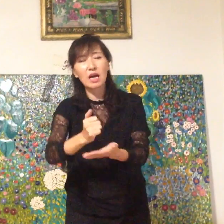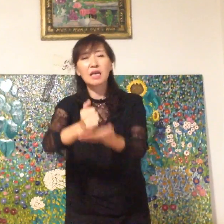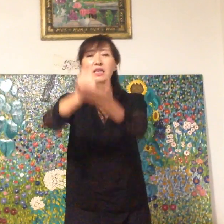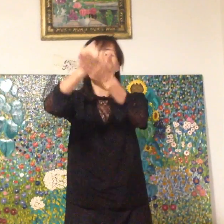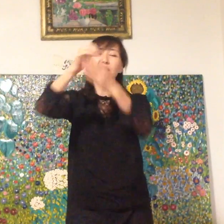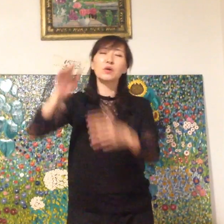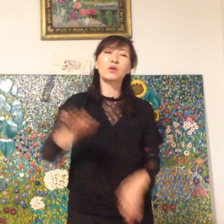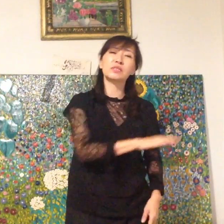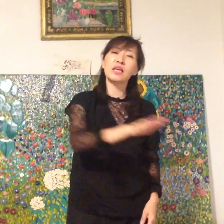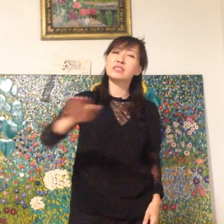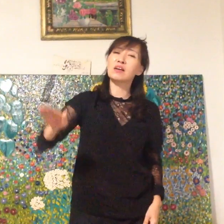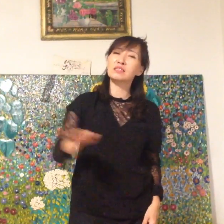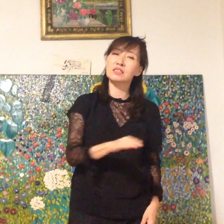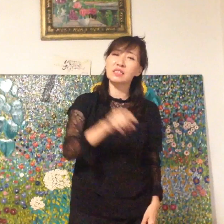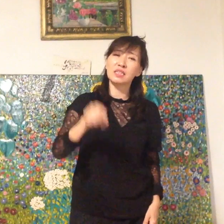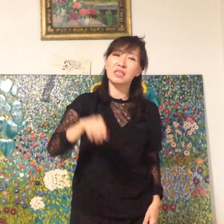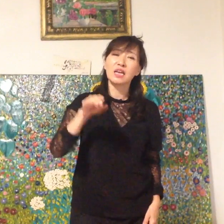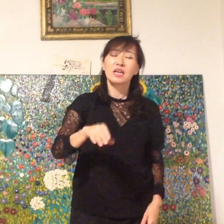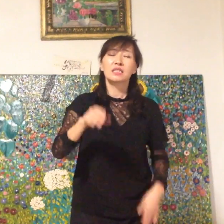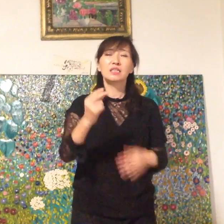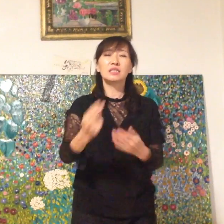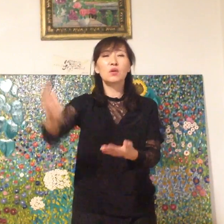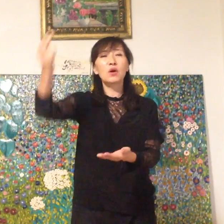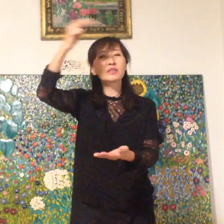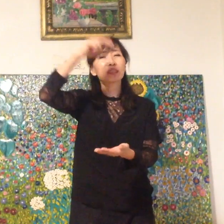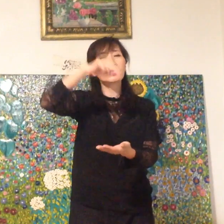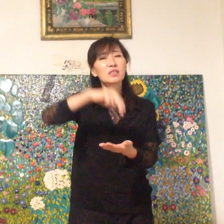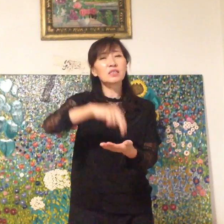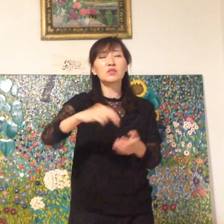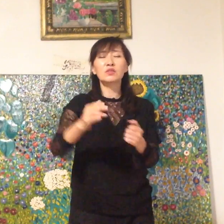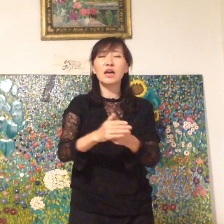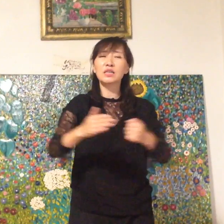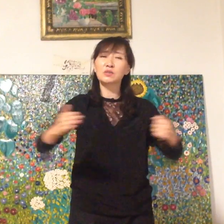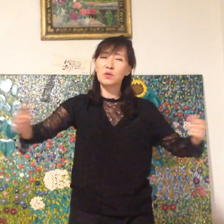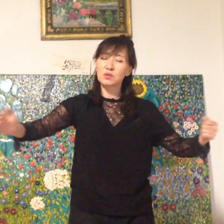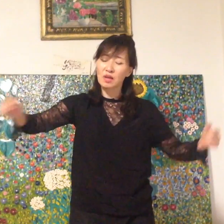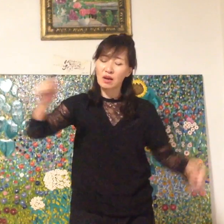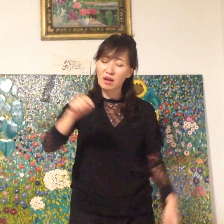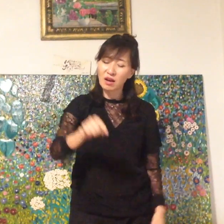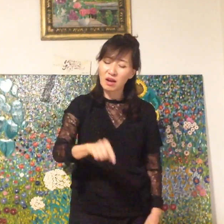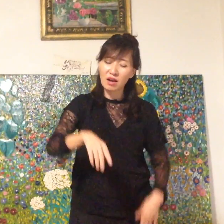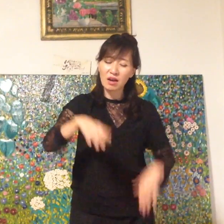이곳에 섰으니 이 땅을 치유하소서